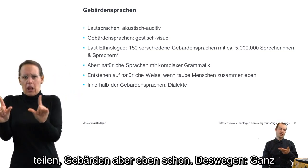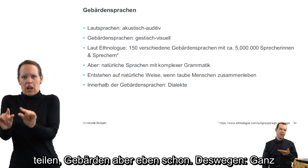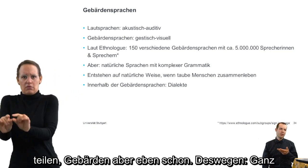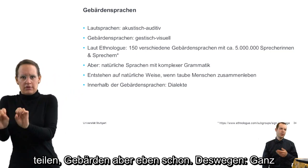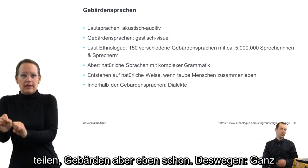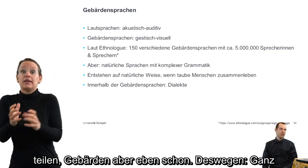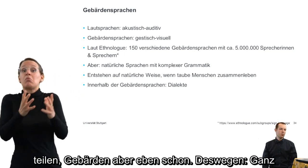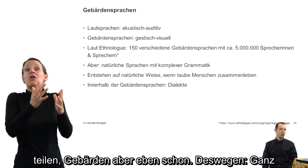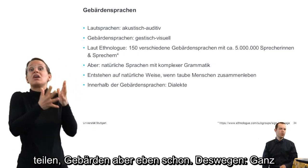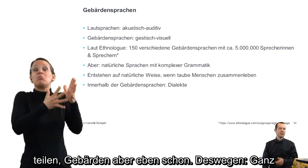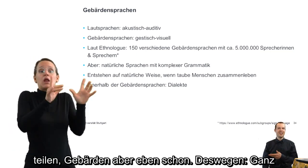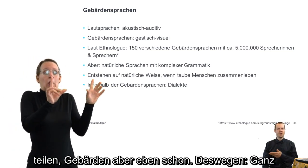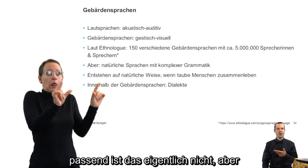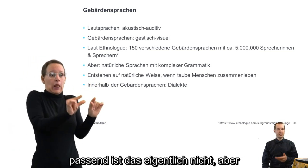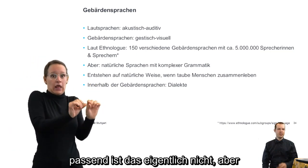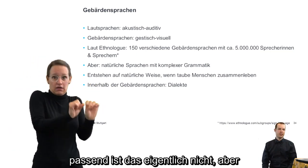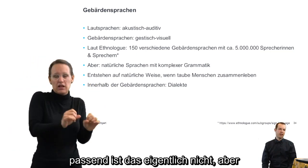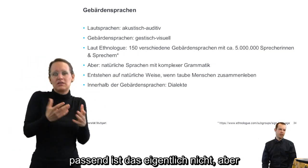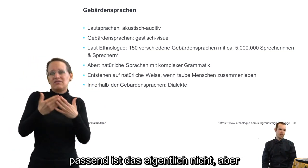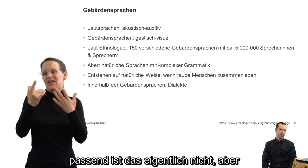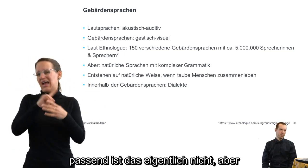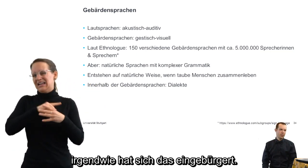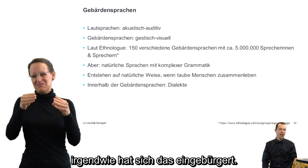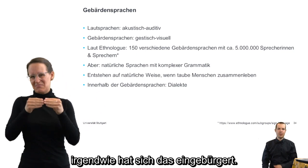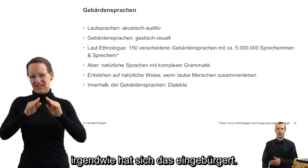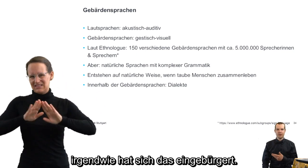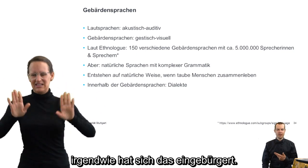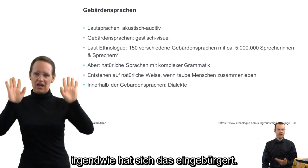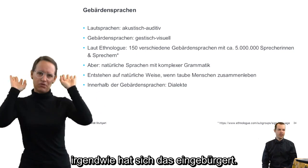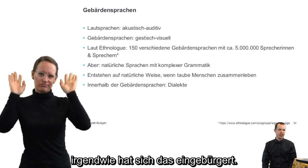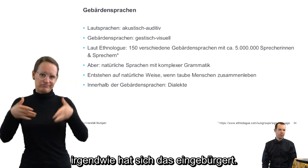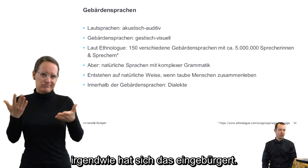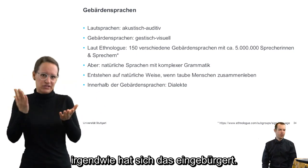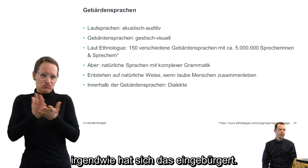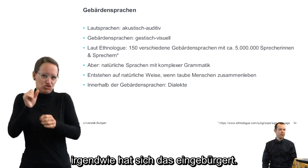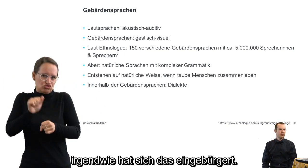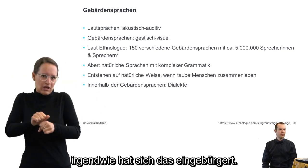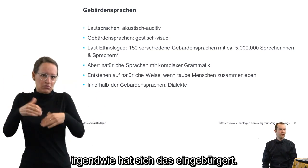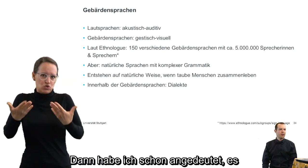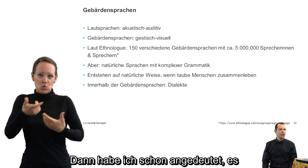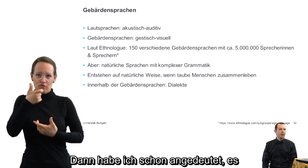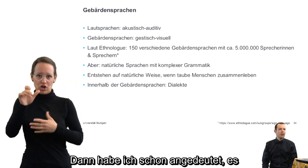Einheiten zerteilen, Gebärden eben schon, deswegen ganz passend ist das Einheiten. Aber irgendwie hat sich das eingegangen.